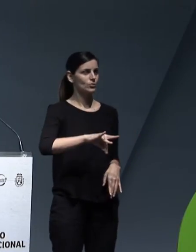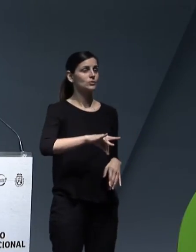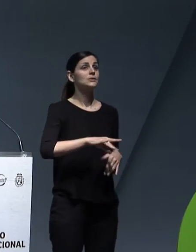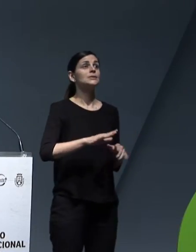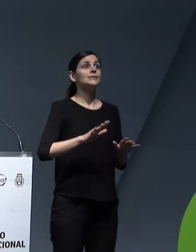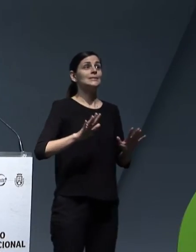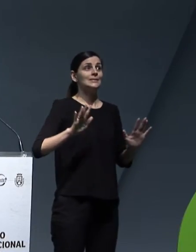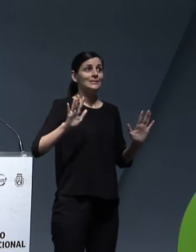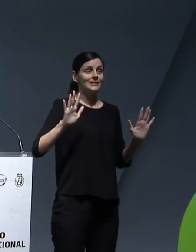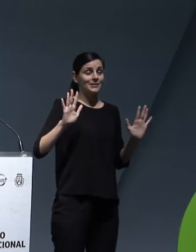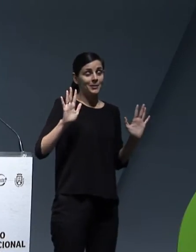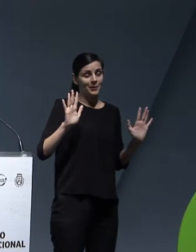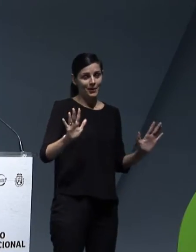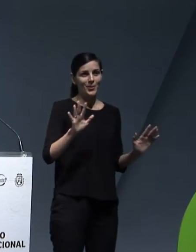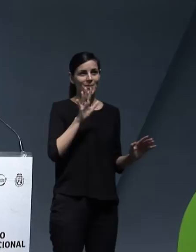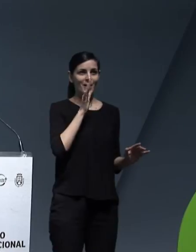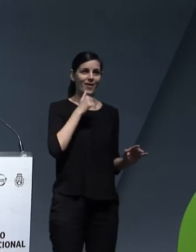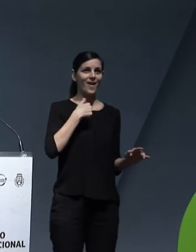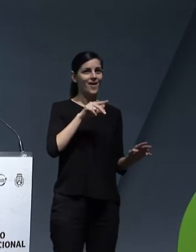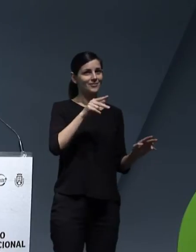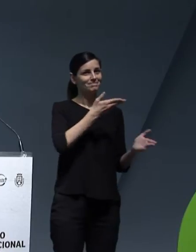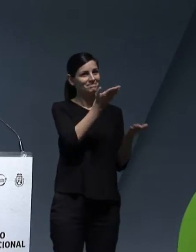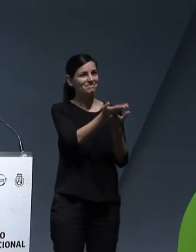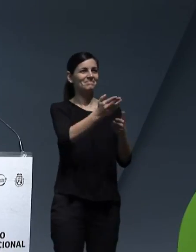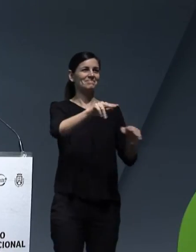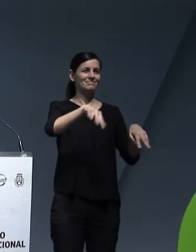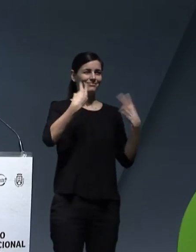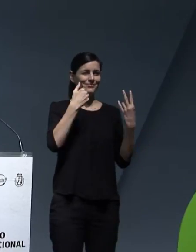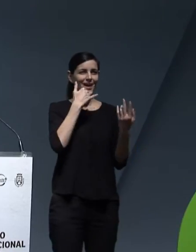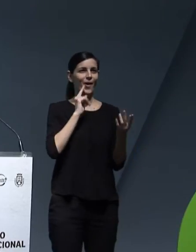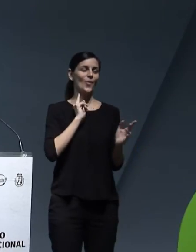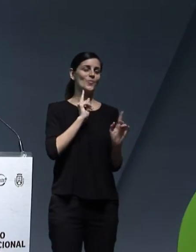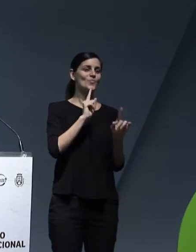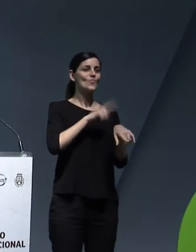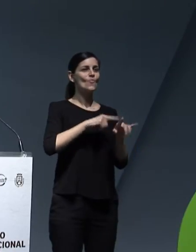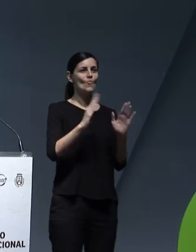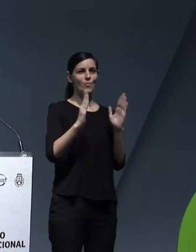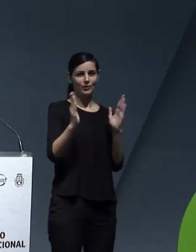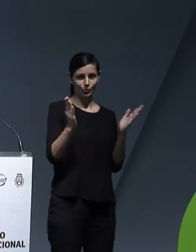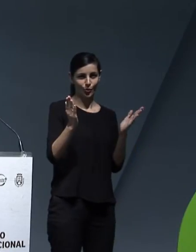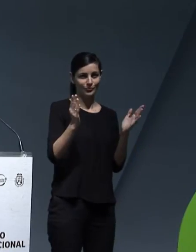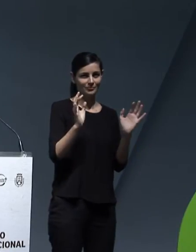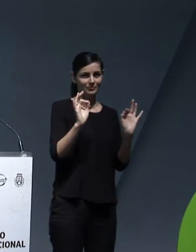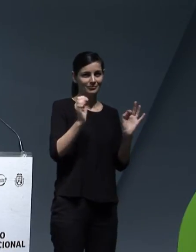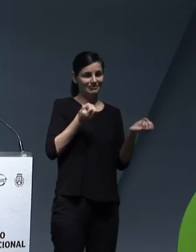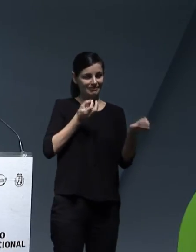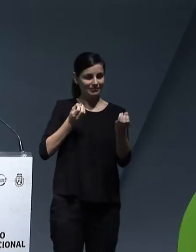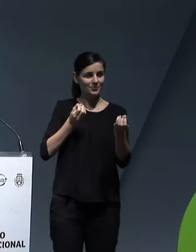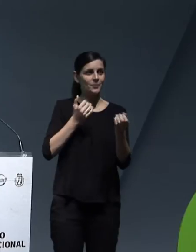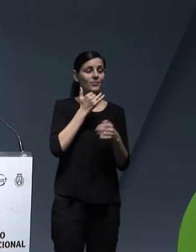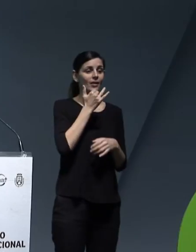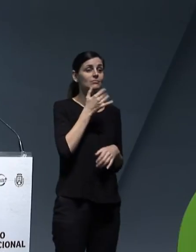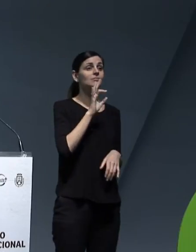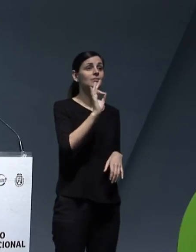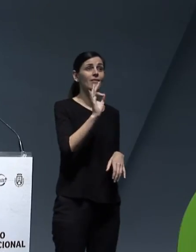Pero permítanme unos minutos de consideración ante el número relevante